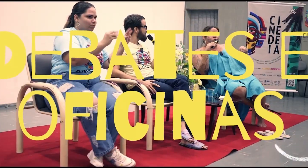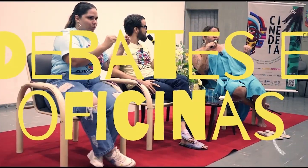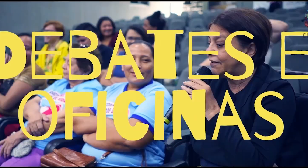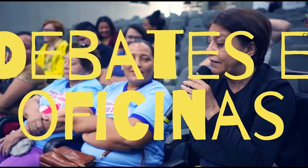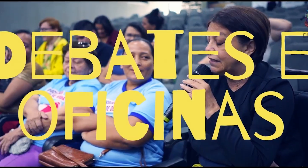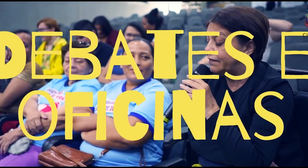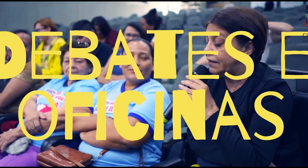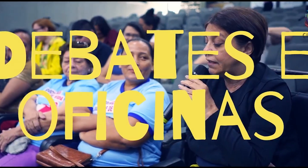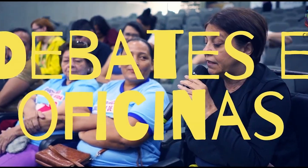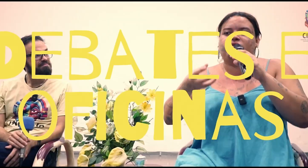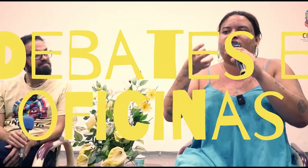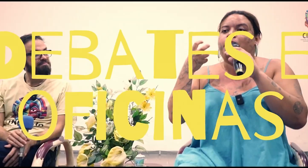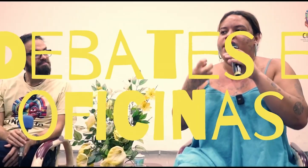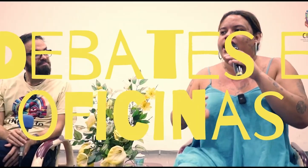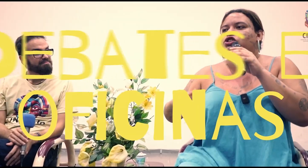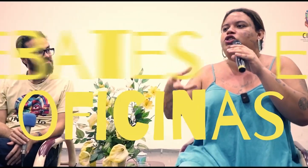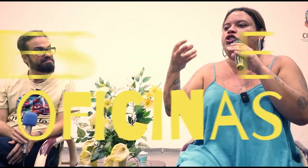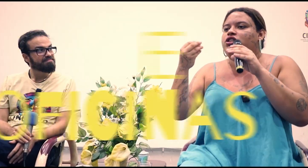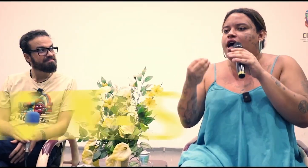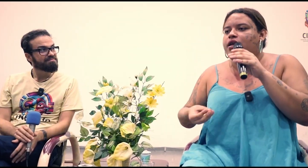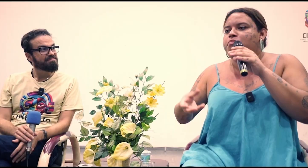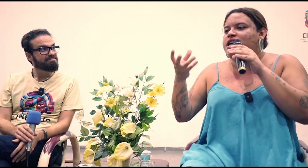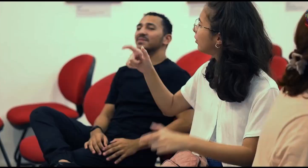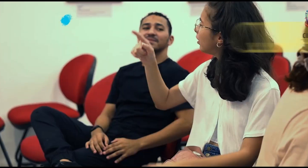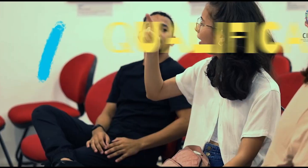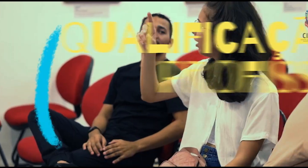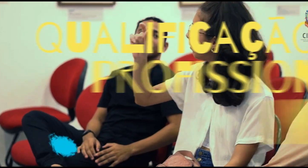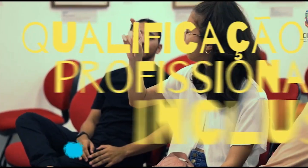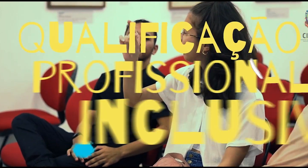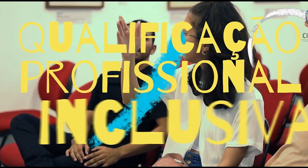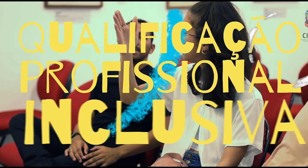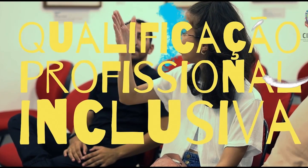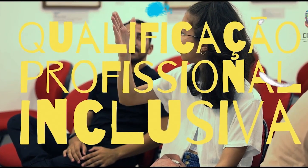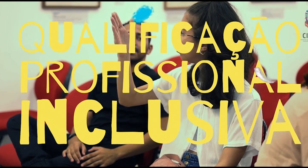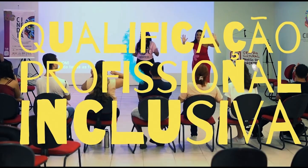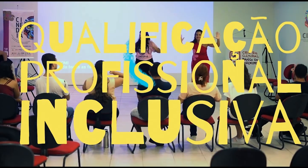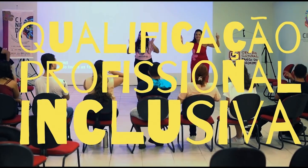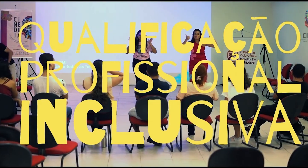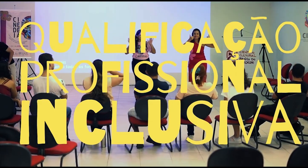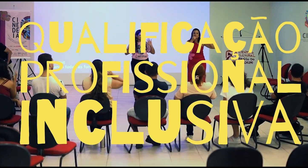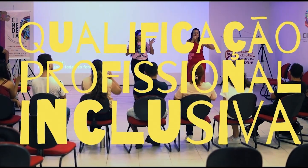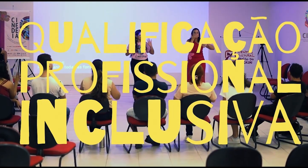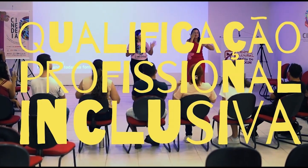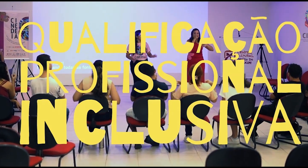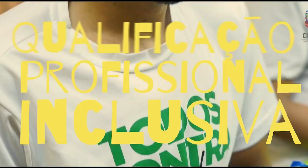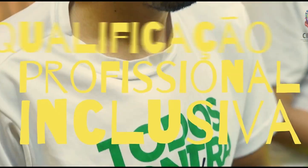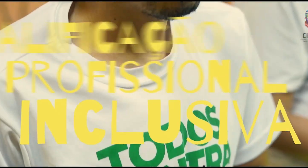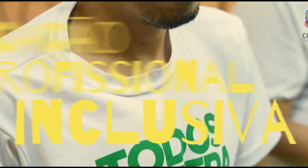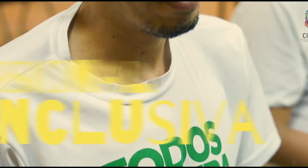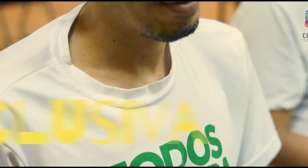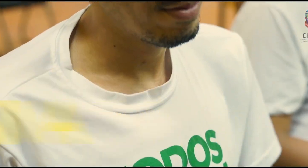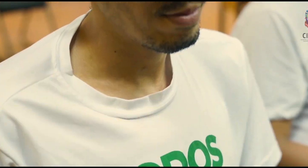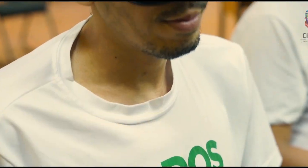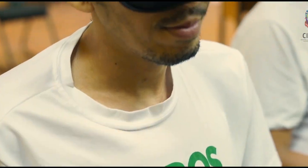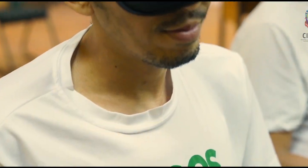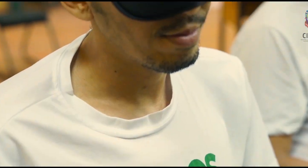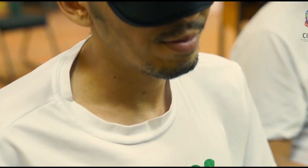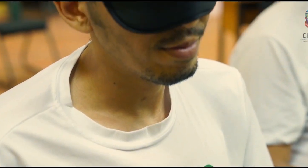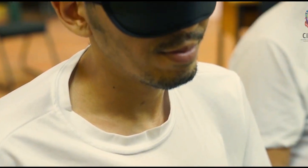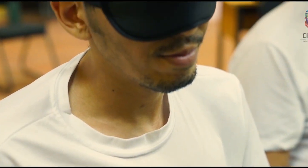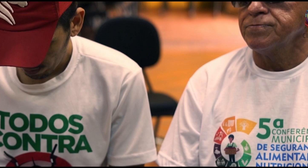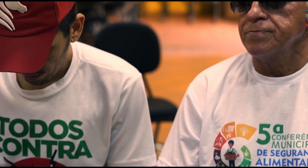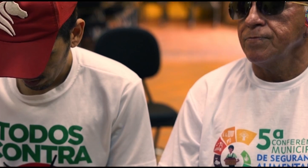de história geral, mas também trabalhos manuais. Então, é difícil um repórter não ser curioso. Você é repórter fotográfico,